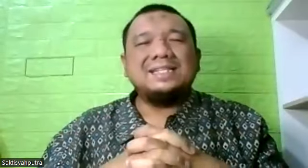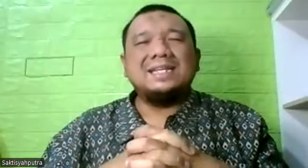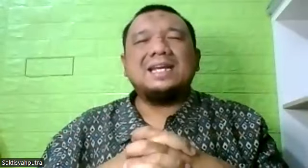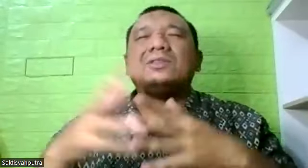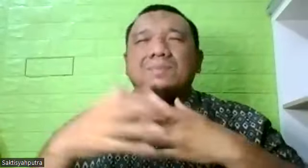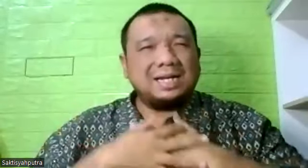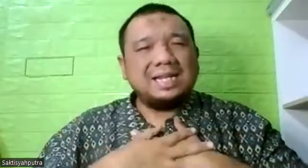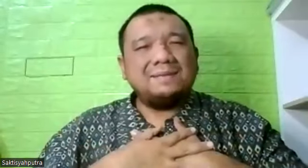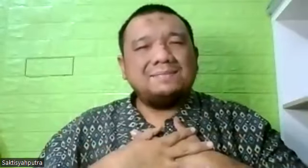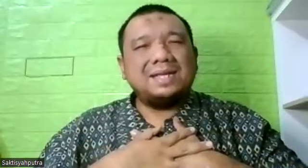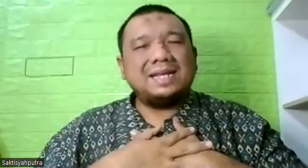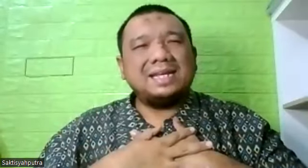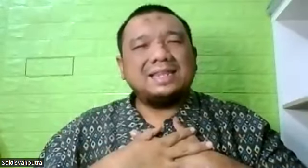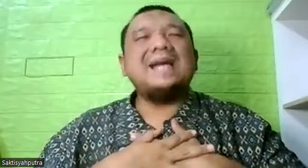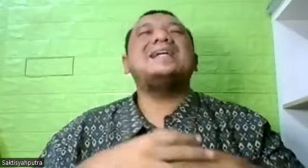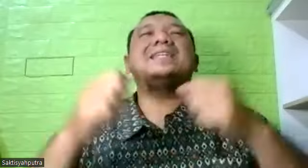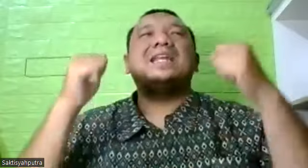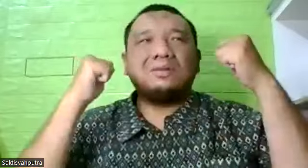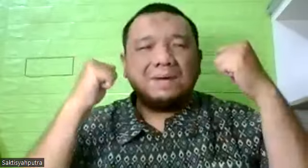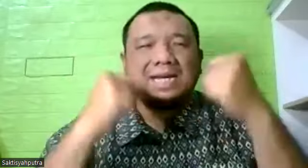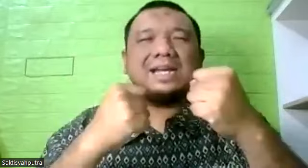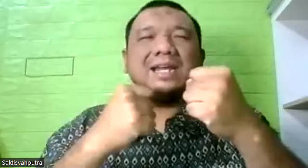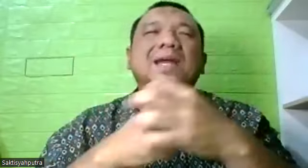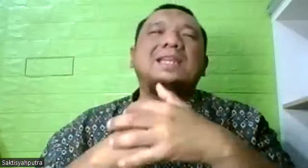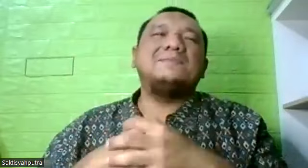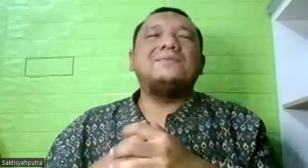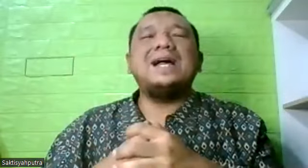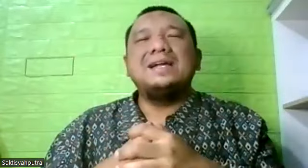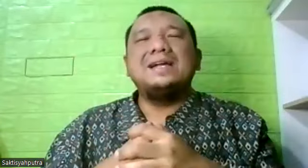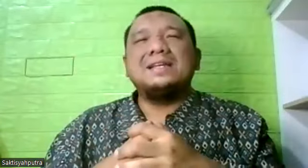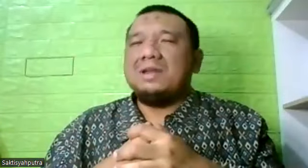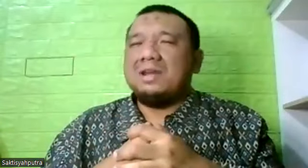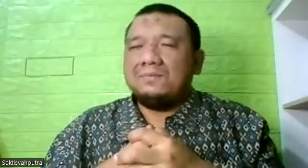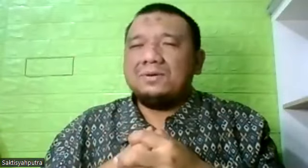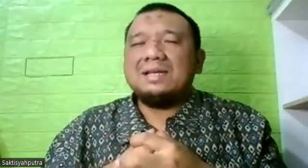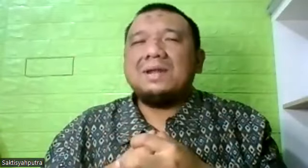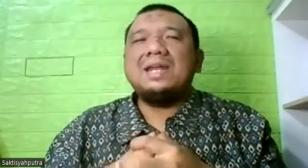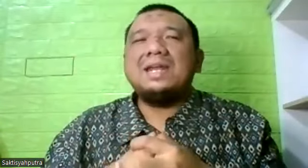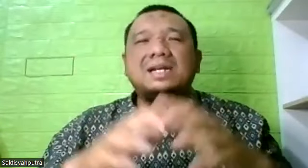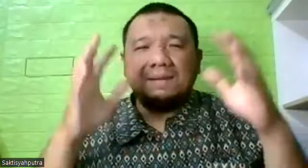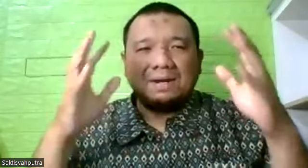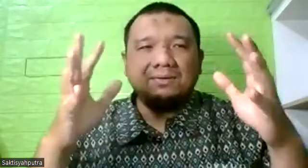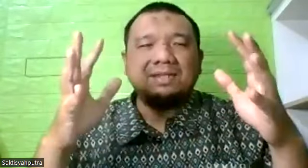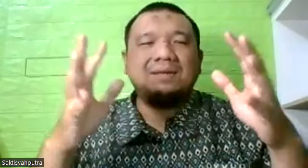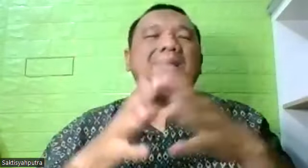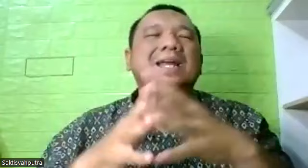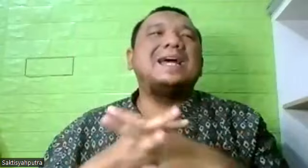melekat dalam diri kita jadikan itu kebaikan bagi kita semua dimanapun kita berada kapanpun kita berada kita akan